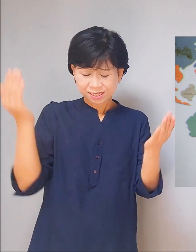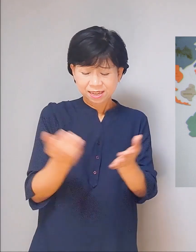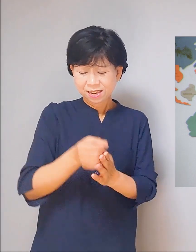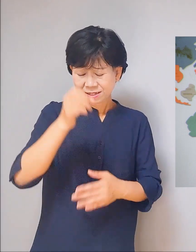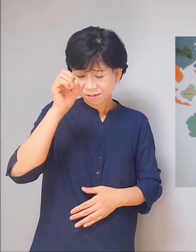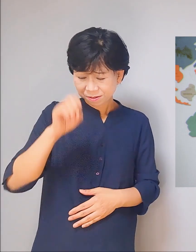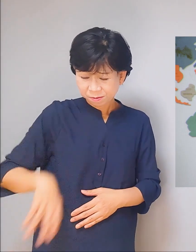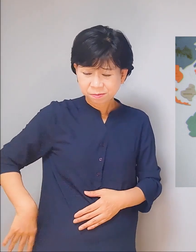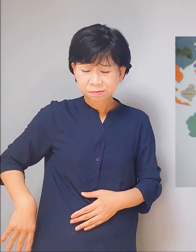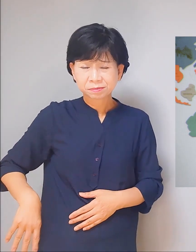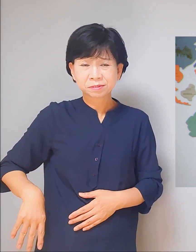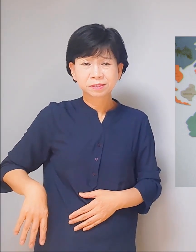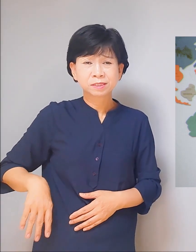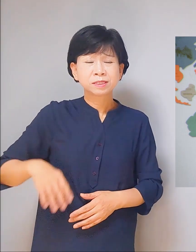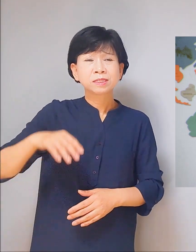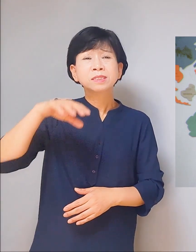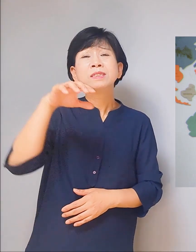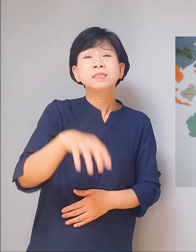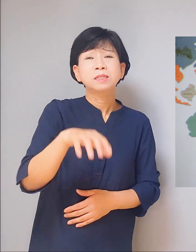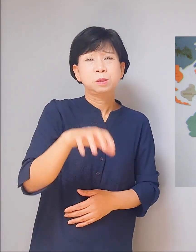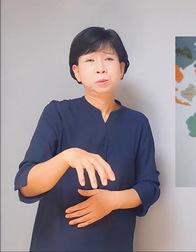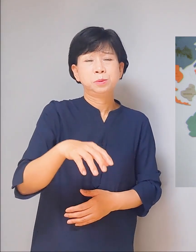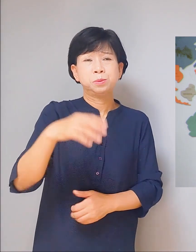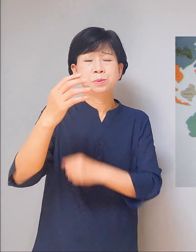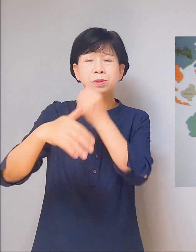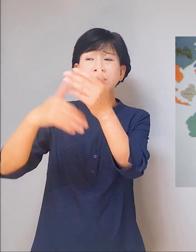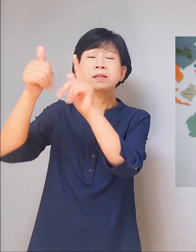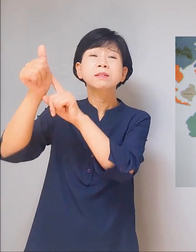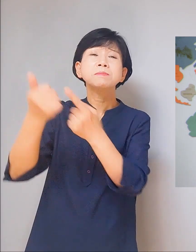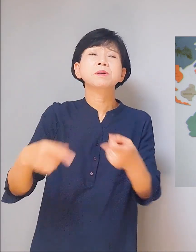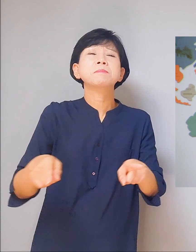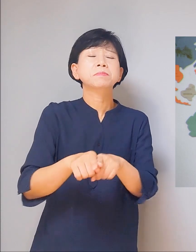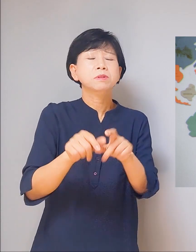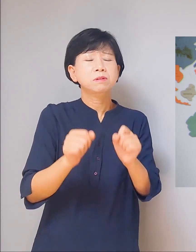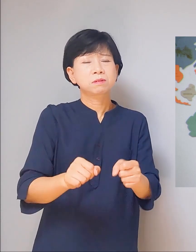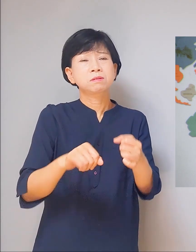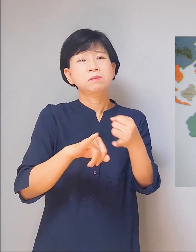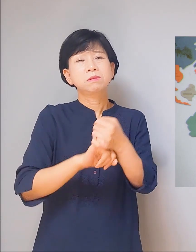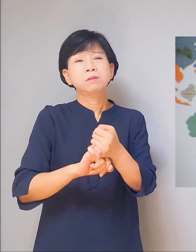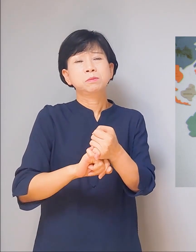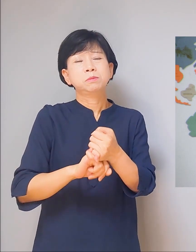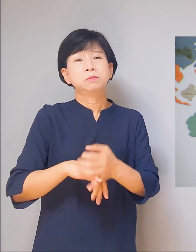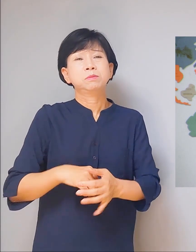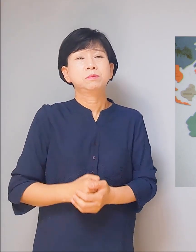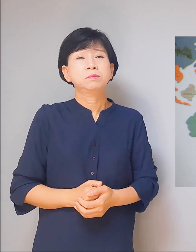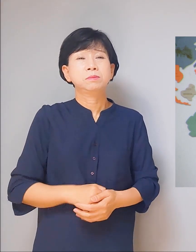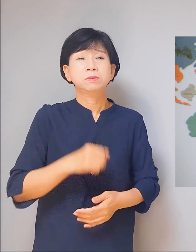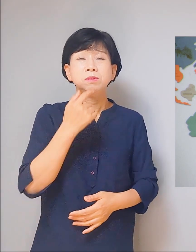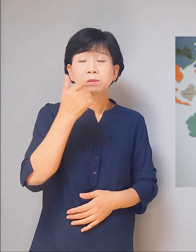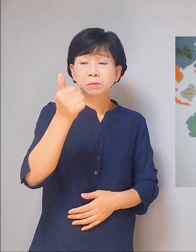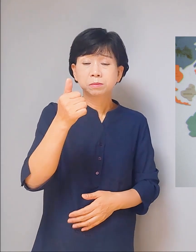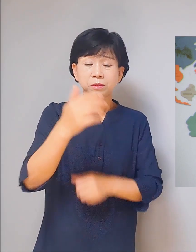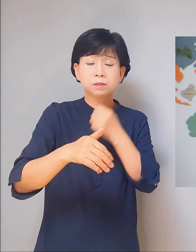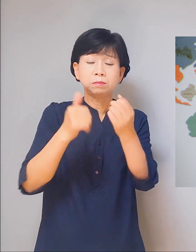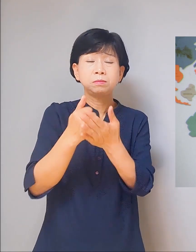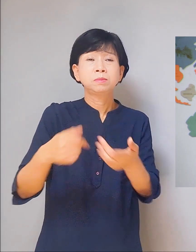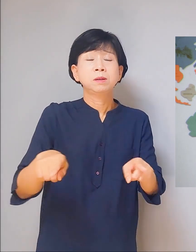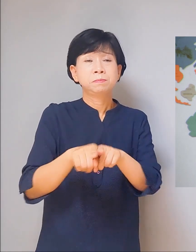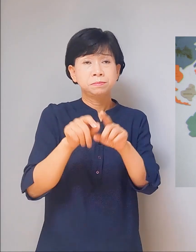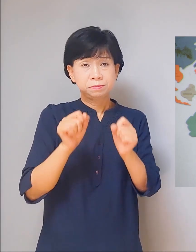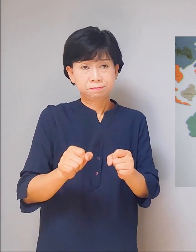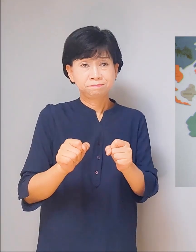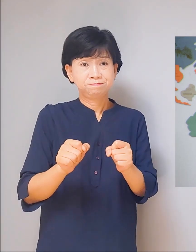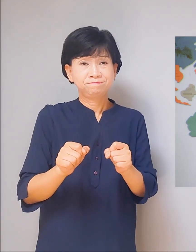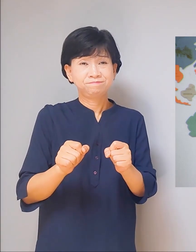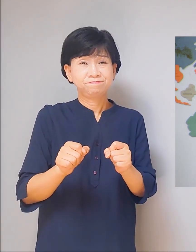현장에 굳이 하나님이 함께해 주시겠다 말씀하시는 거죠. 야곱은 하나님이 함께 하신다니 사실